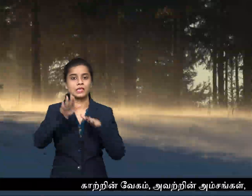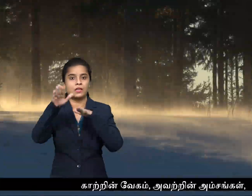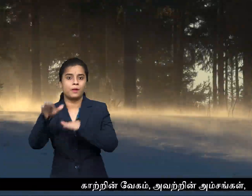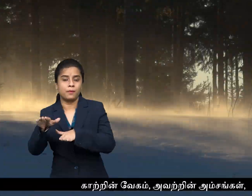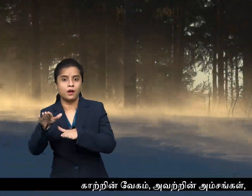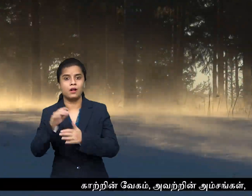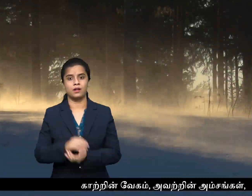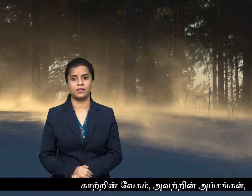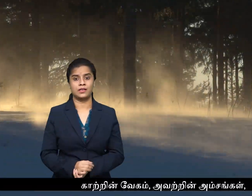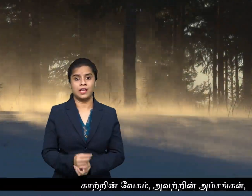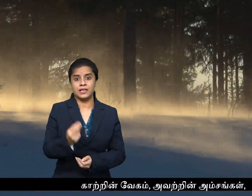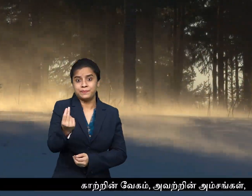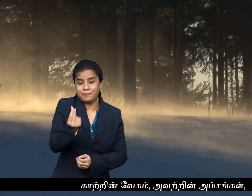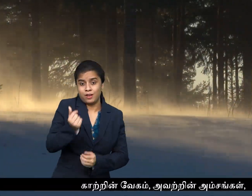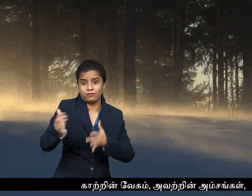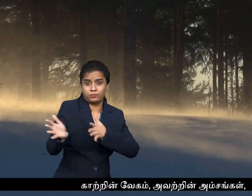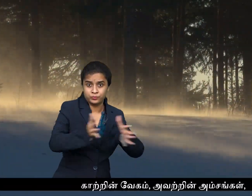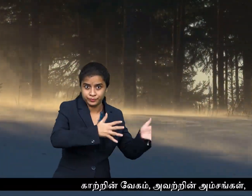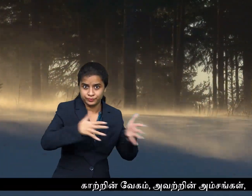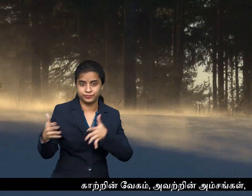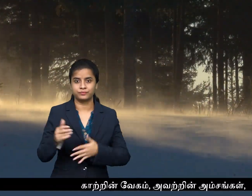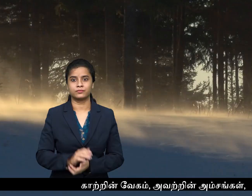காற்றின் வேகம், அவற்றின் அம்சங்கள்,